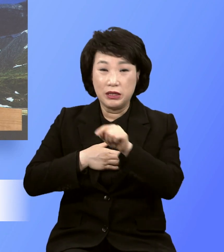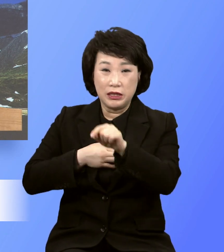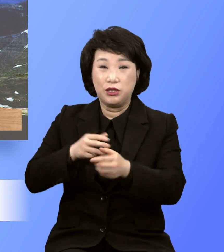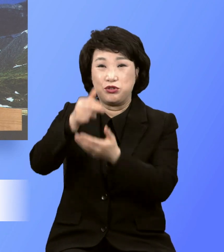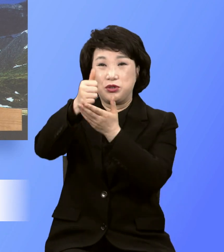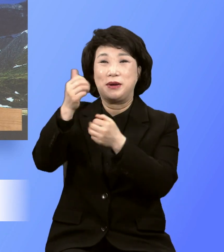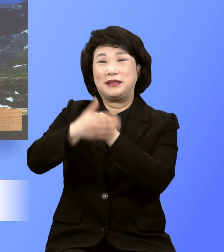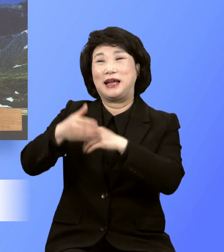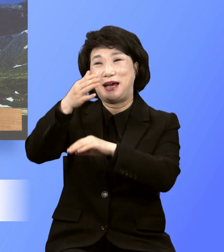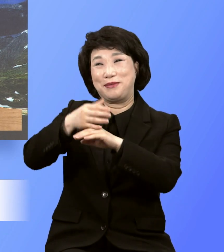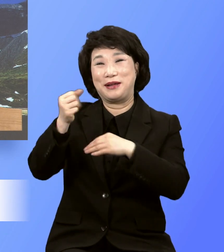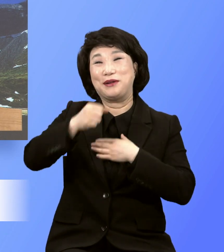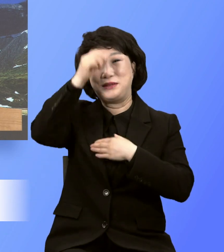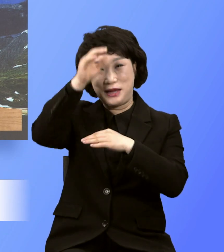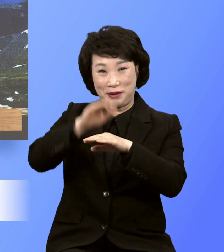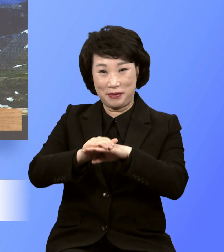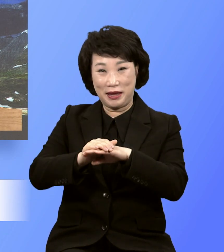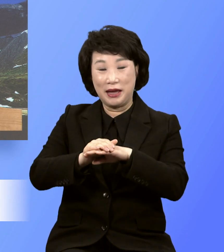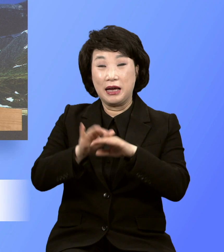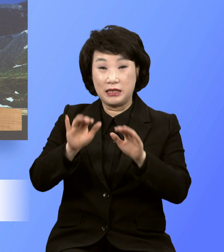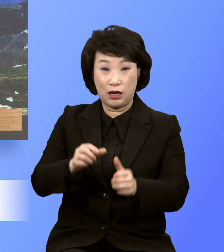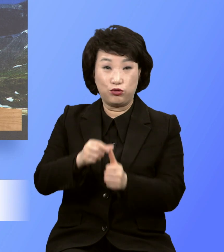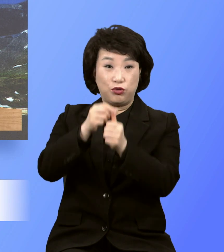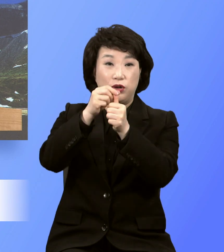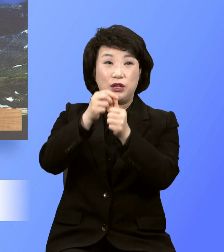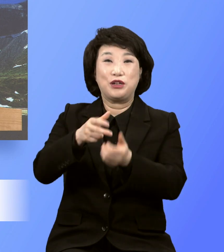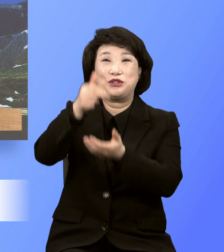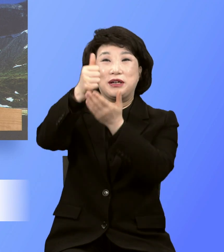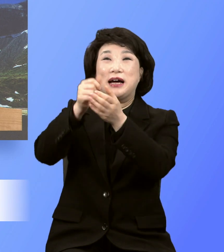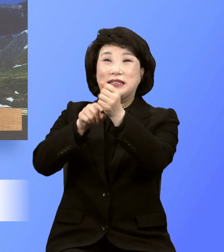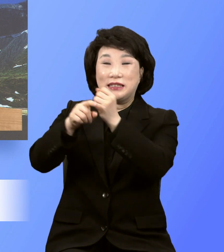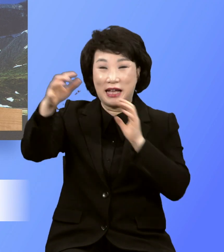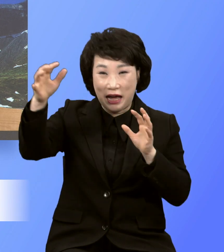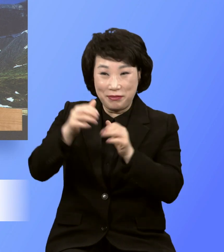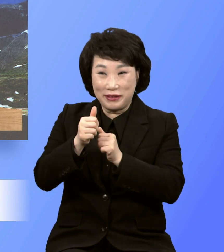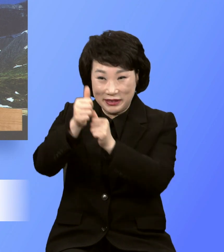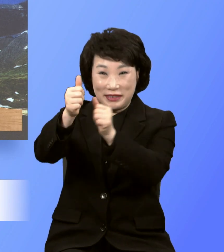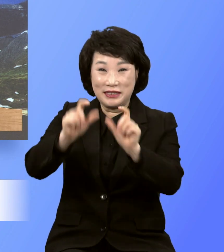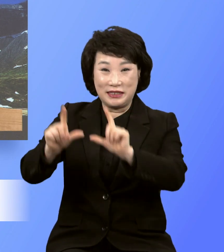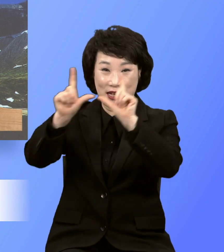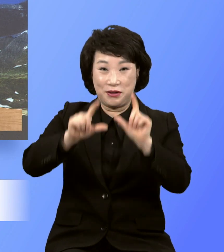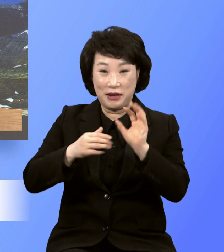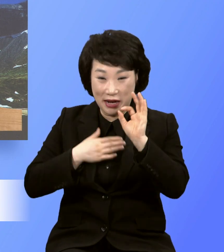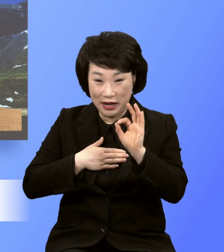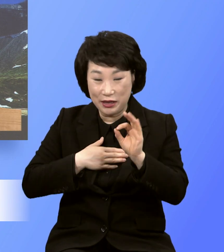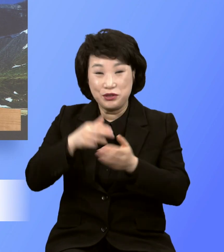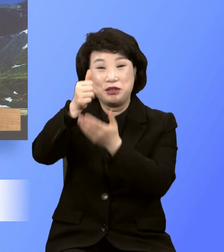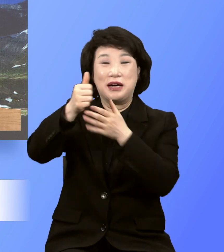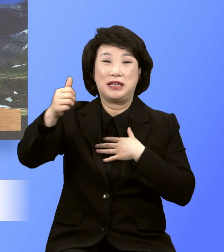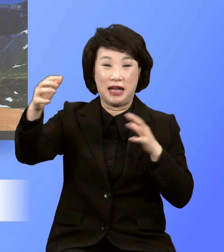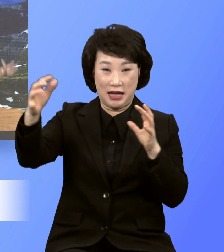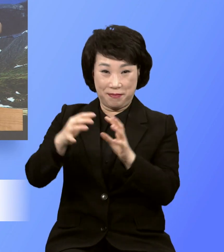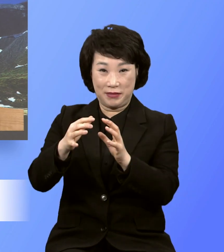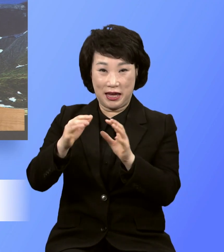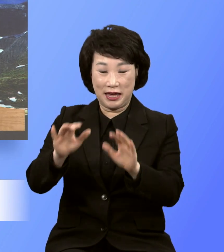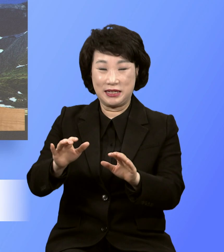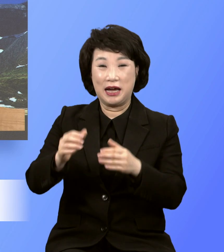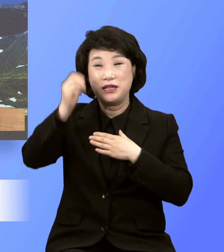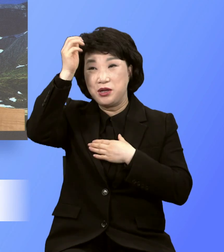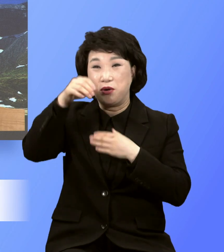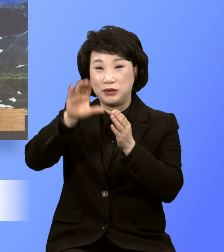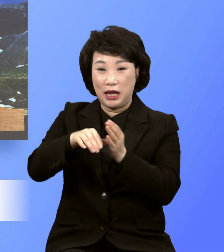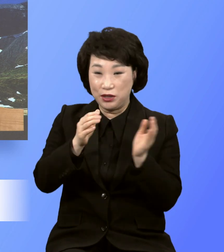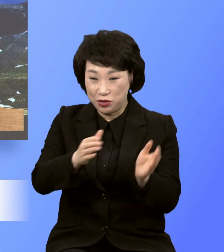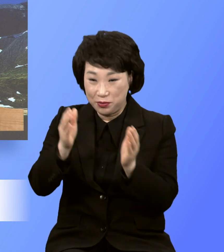은혜에 감사해서 예비하며 구원의 주님과 뜻을 쫓아 살아올 주님과 함께 영혼의